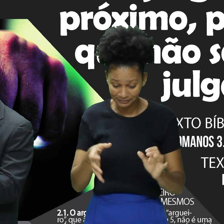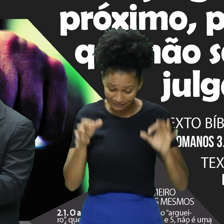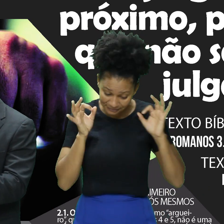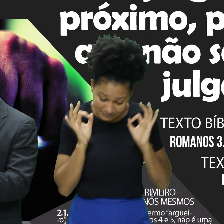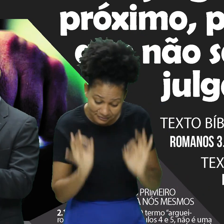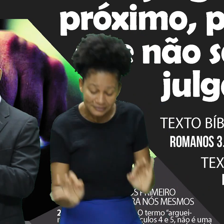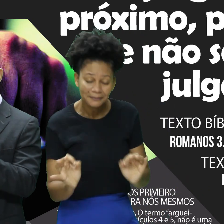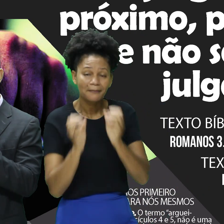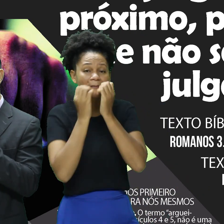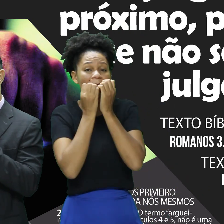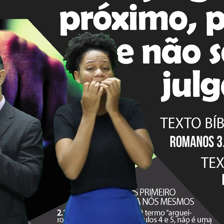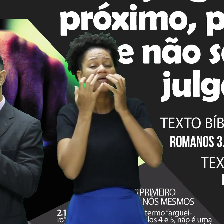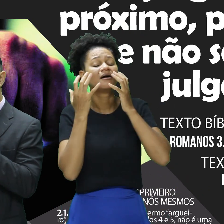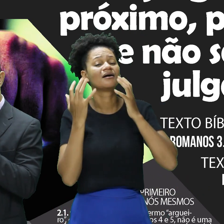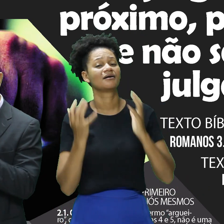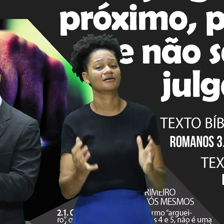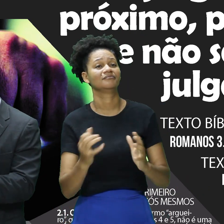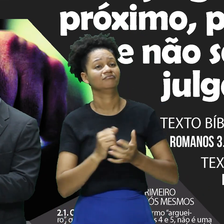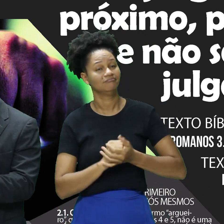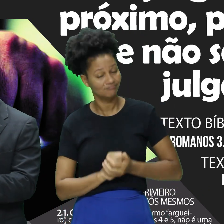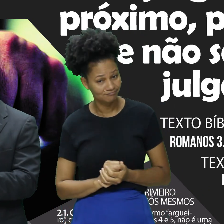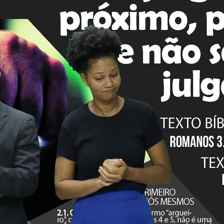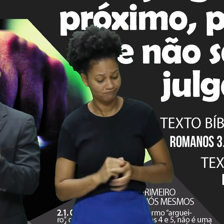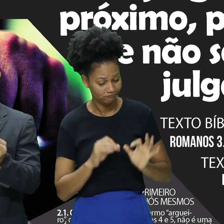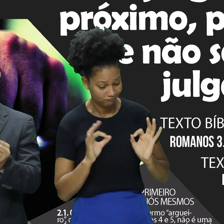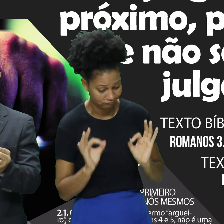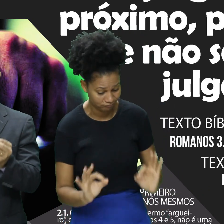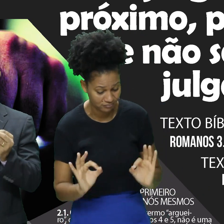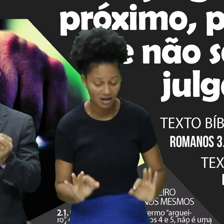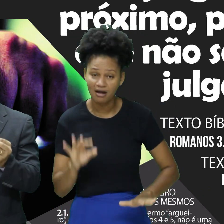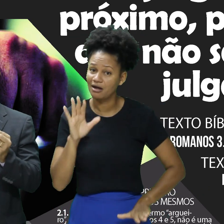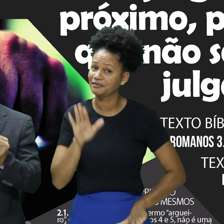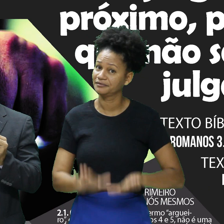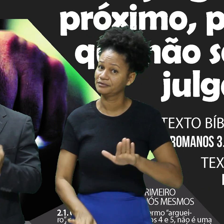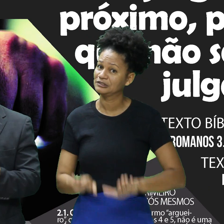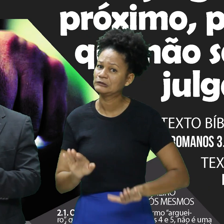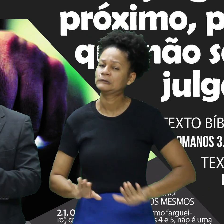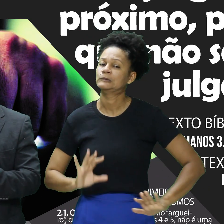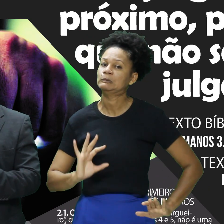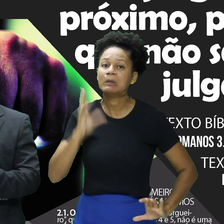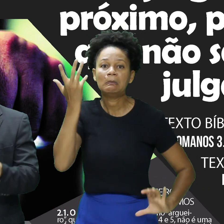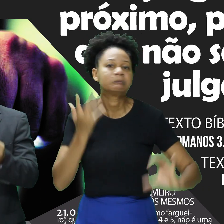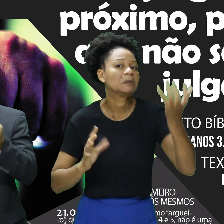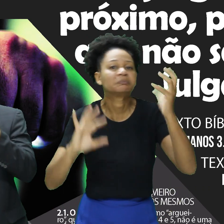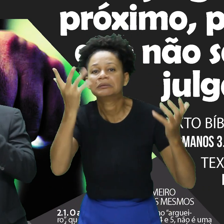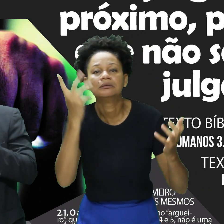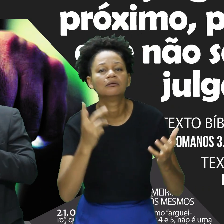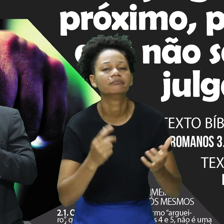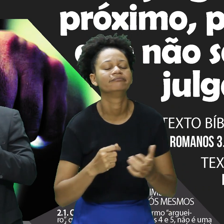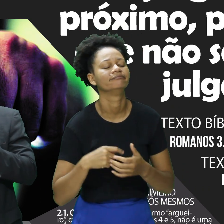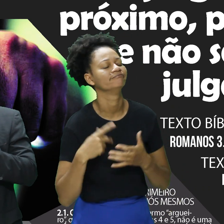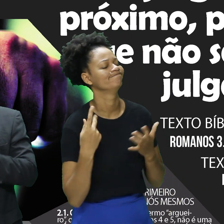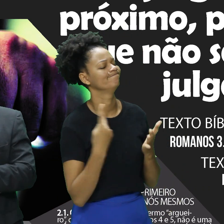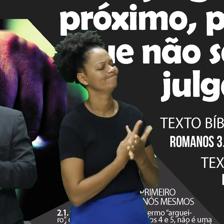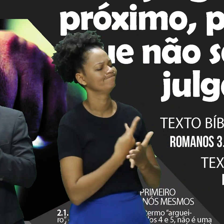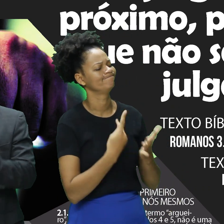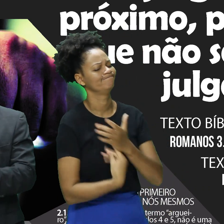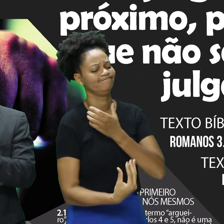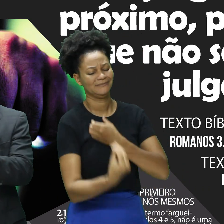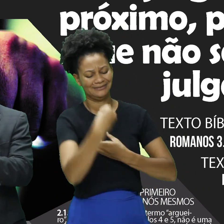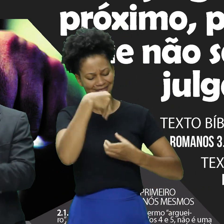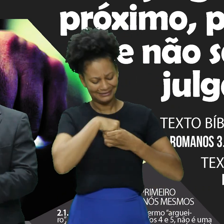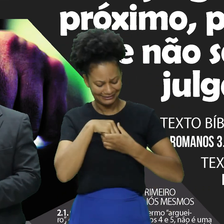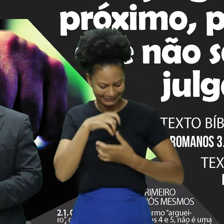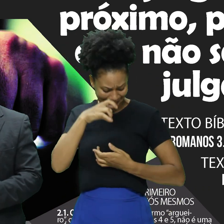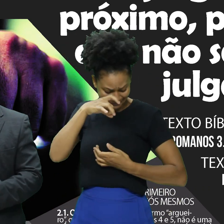o bem, quer fazer a coisa certa, mas às vezes nós erramos, porque existe dentro de nós a